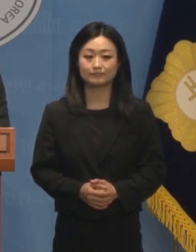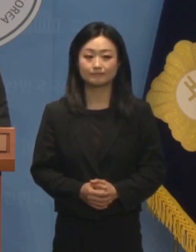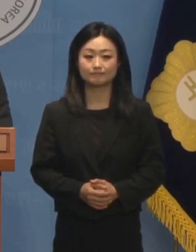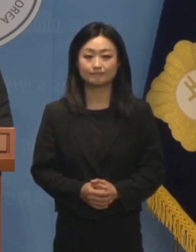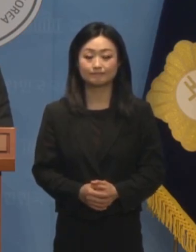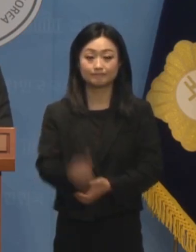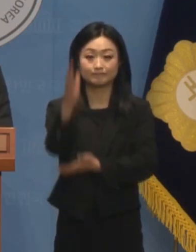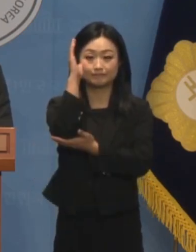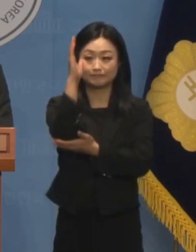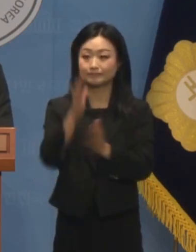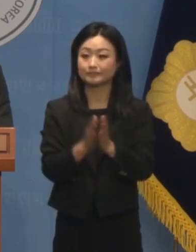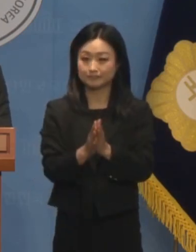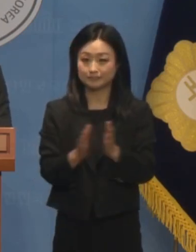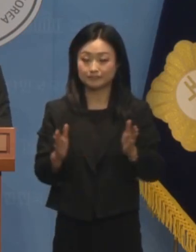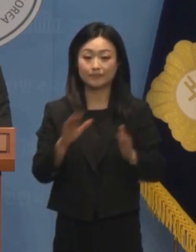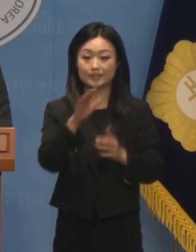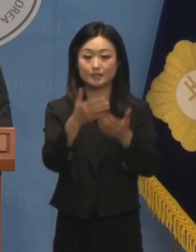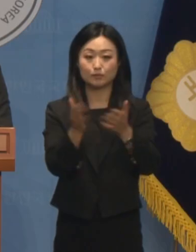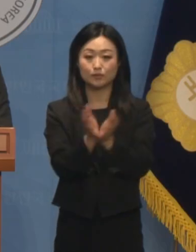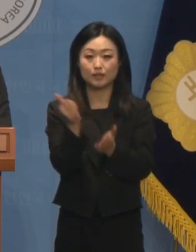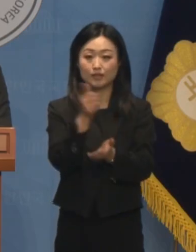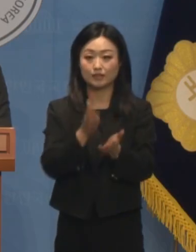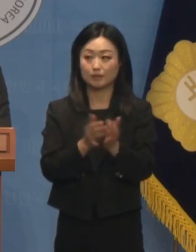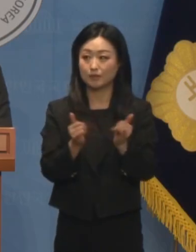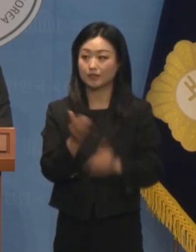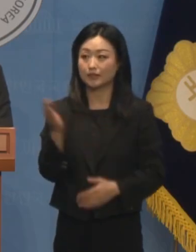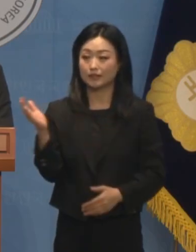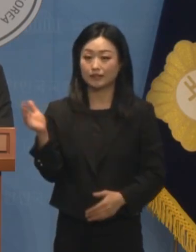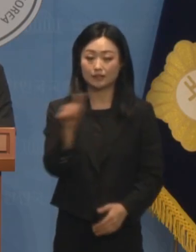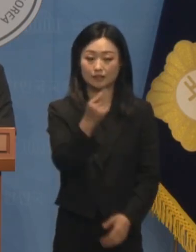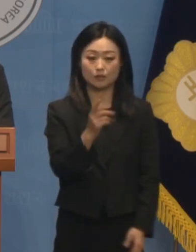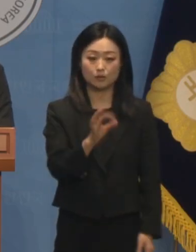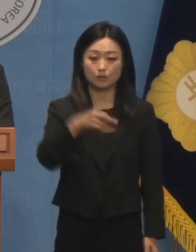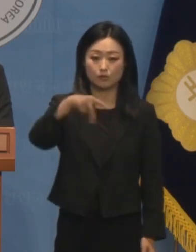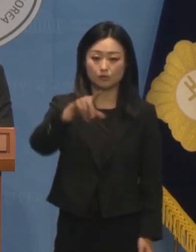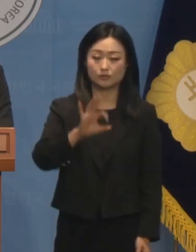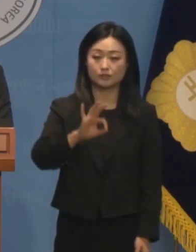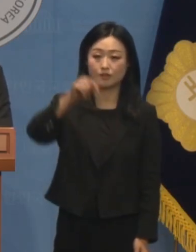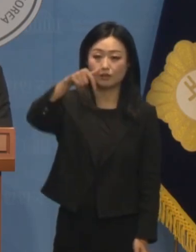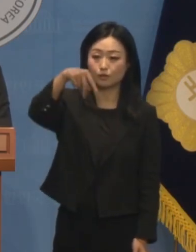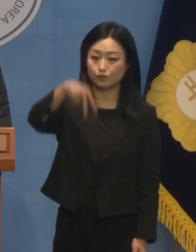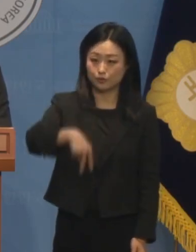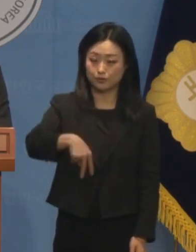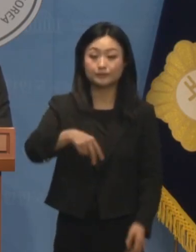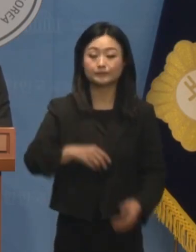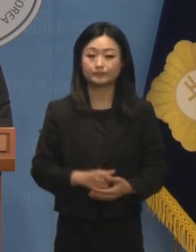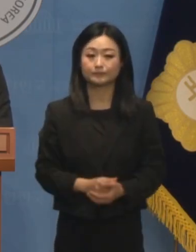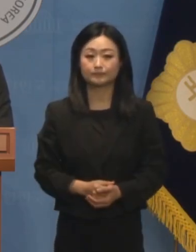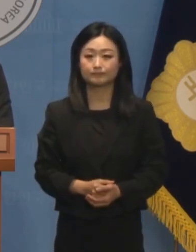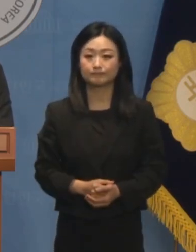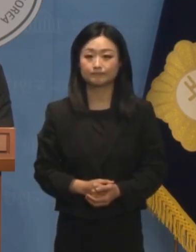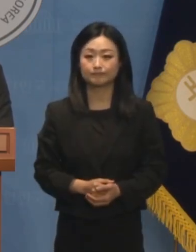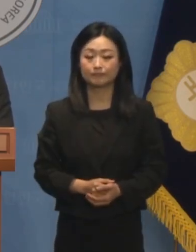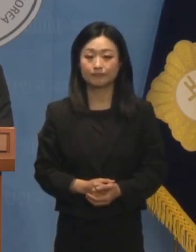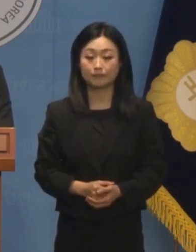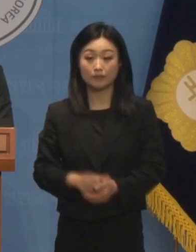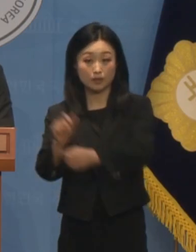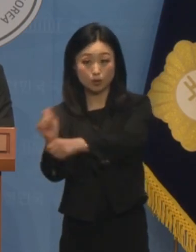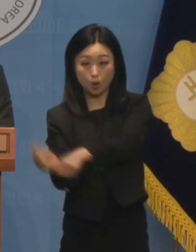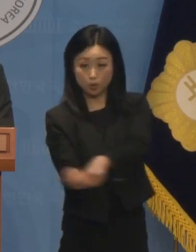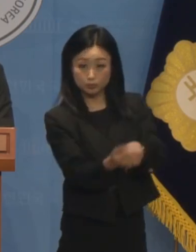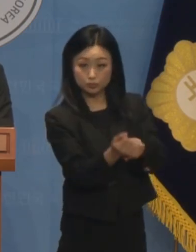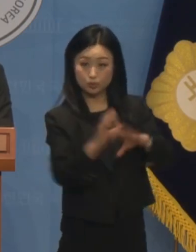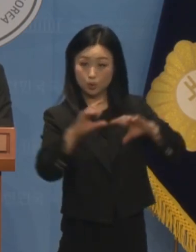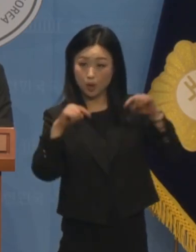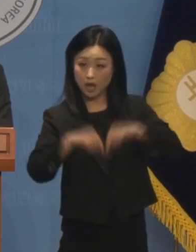예, 시작하겠습니다. 진보당 수석 대변인 홍성규입니다. 두 가지 말씀 드리겠습니다. 첫 번째입니다. 골프